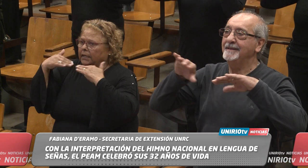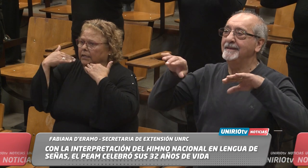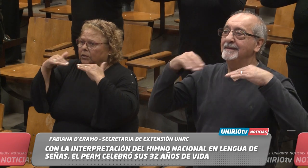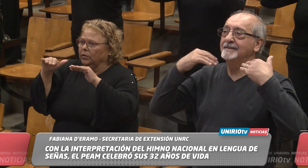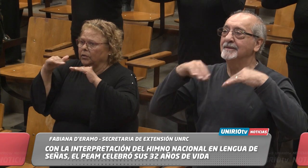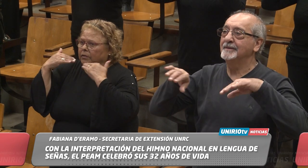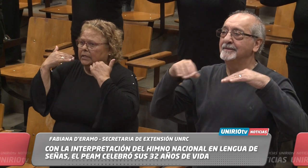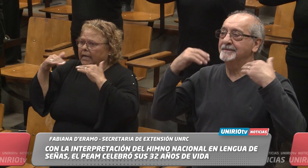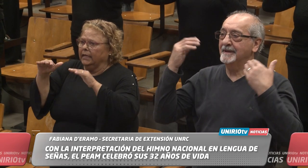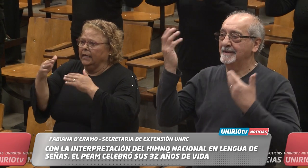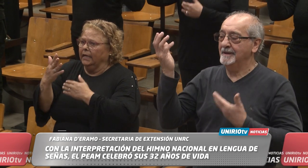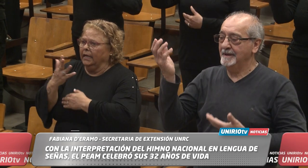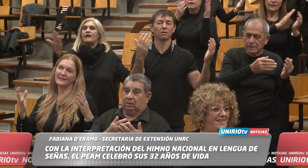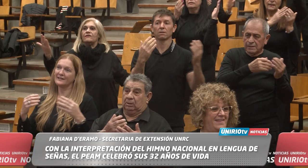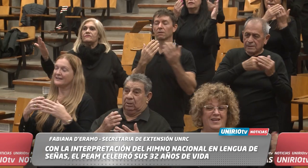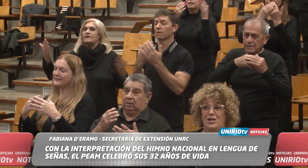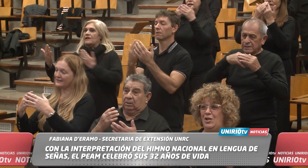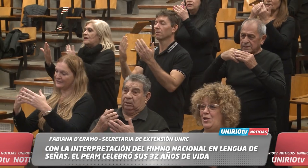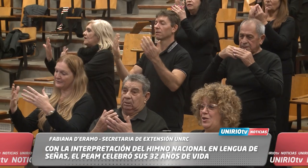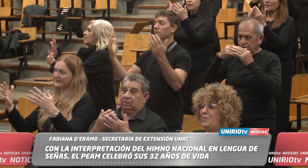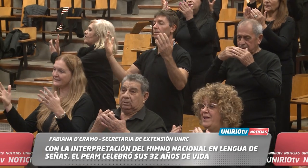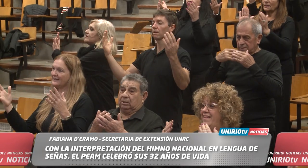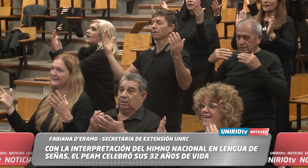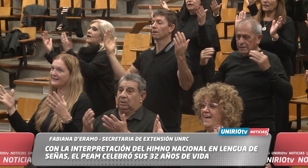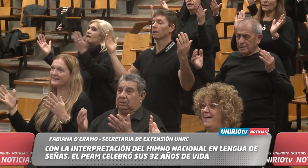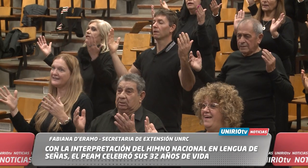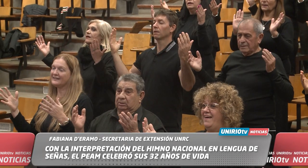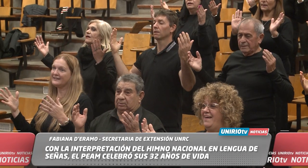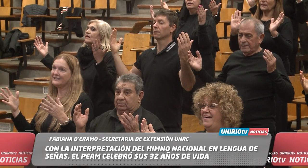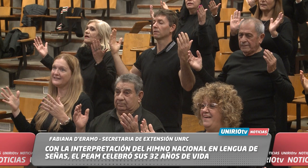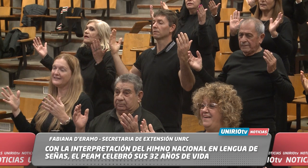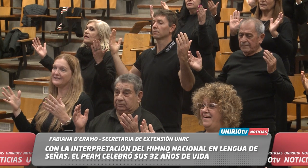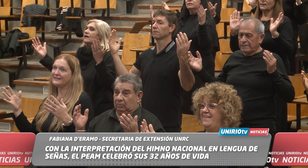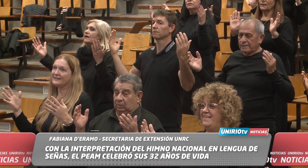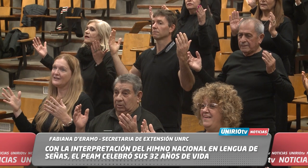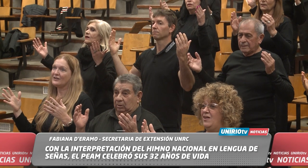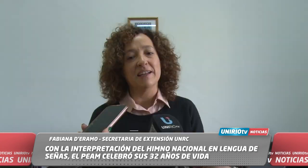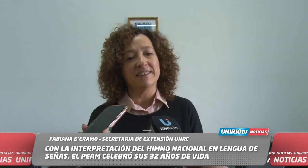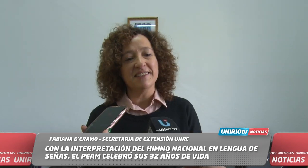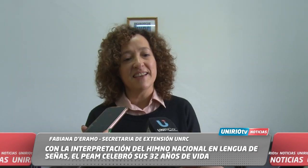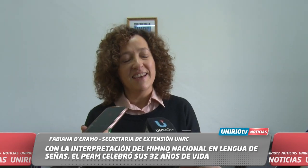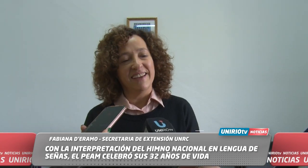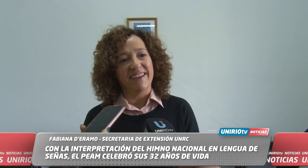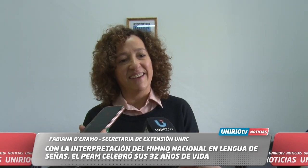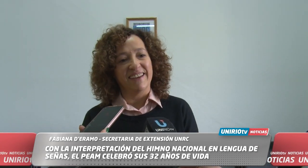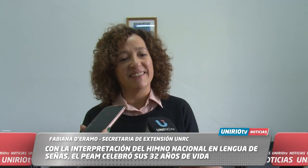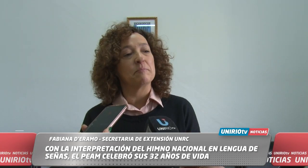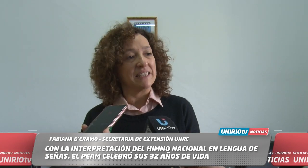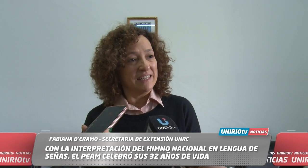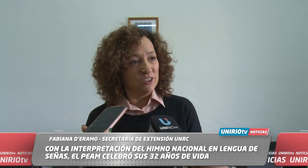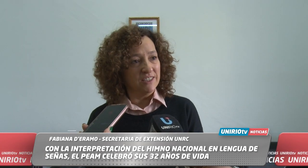aniversario del PEAN con una apuesta de nuestros estudiantes interpretando